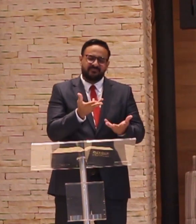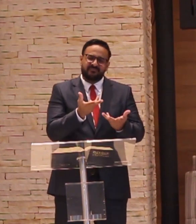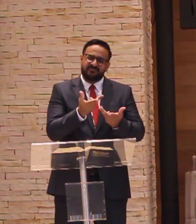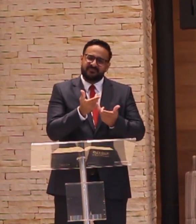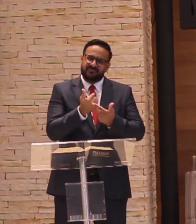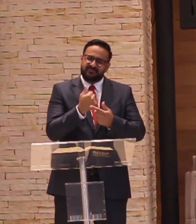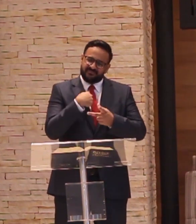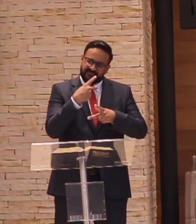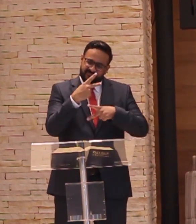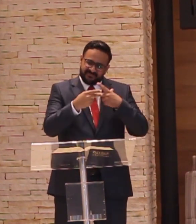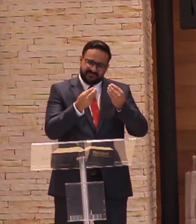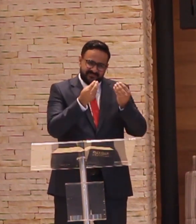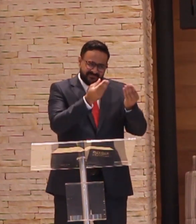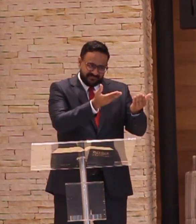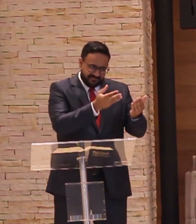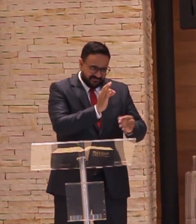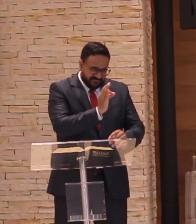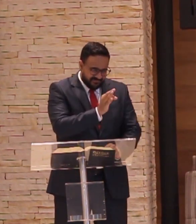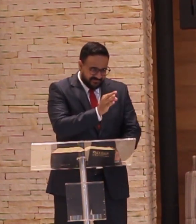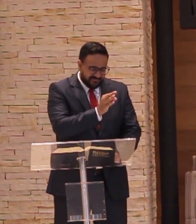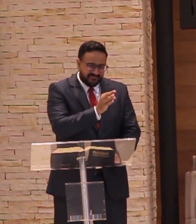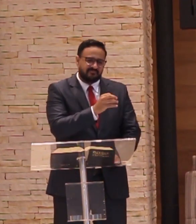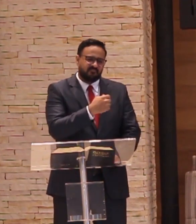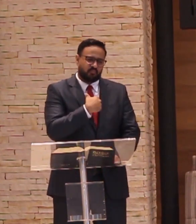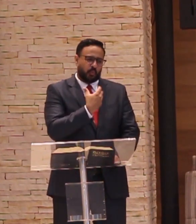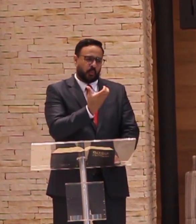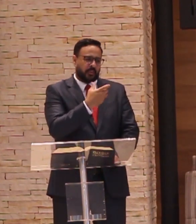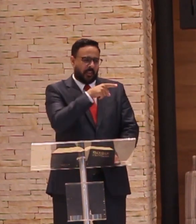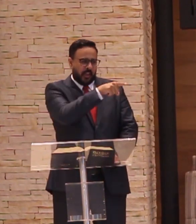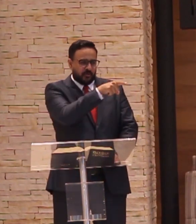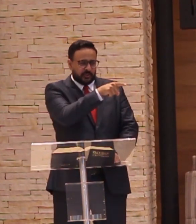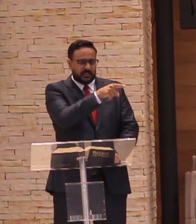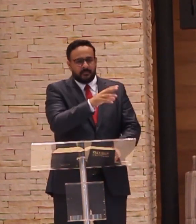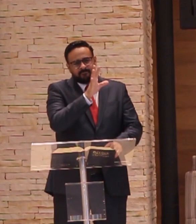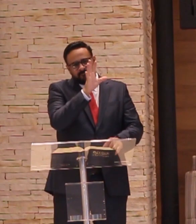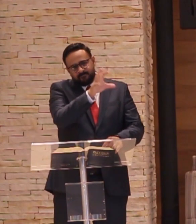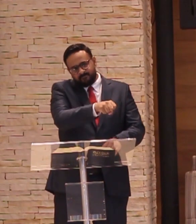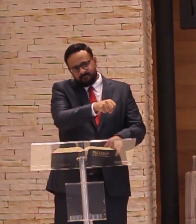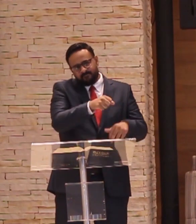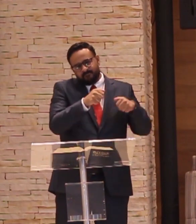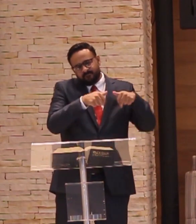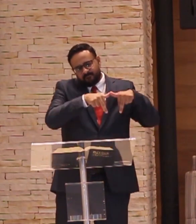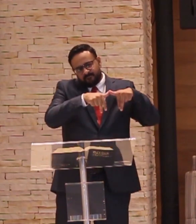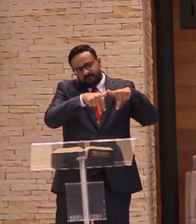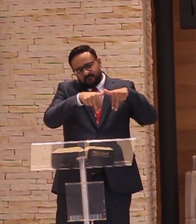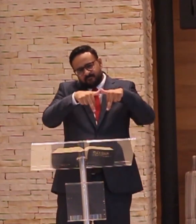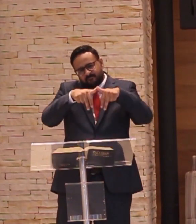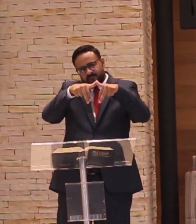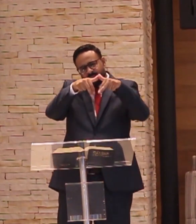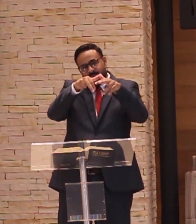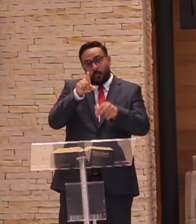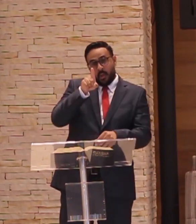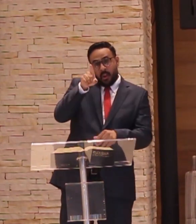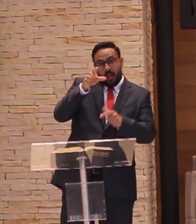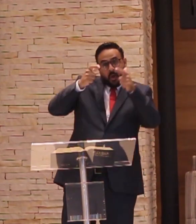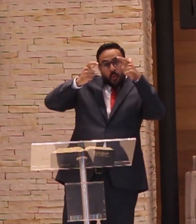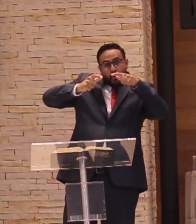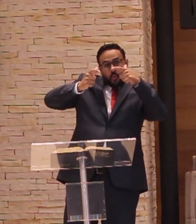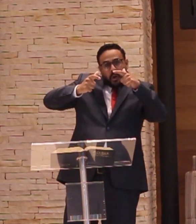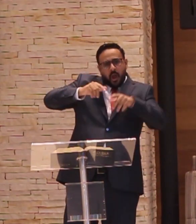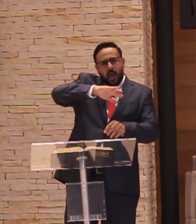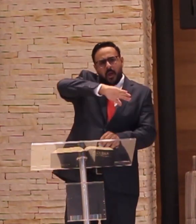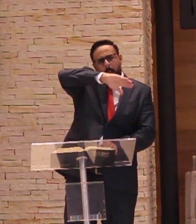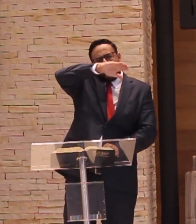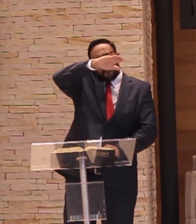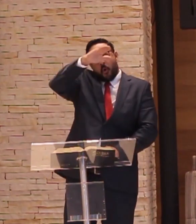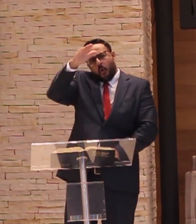Abraão, pega o teu filho, esse filho maravilhoso que lhe dei de presente, e eu quero que você e ele